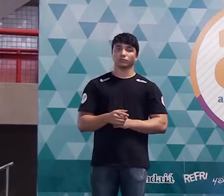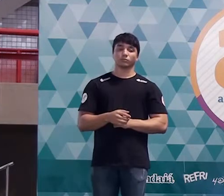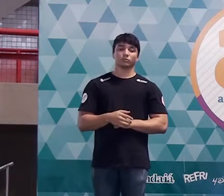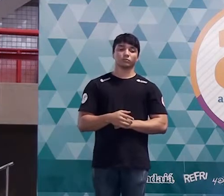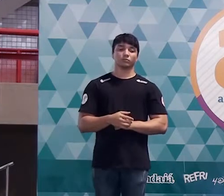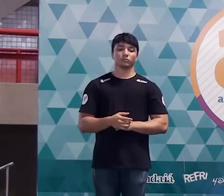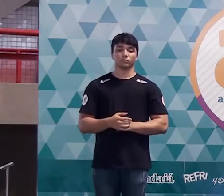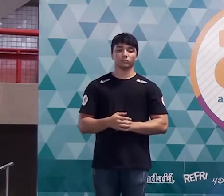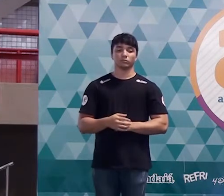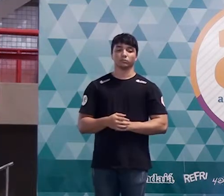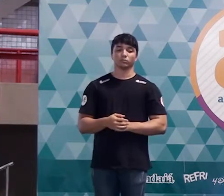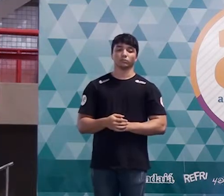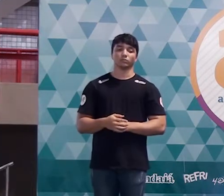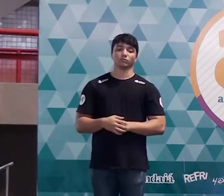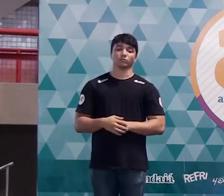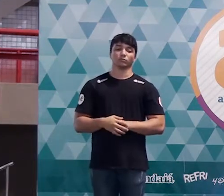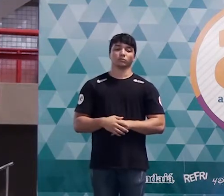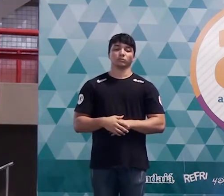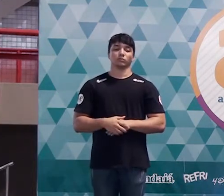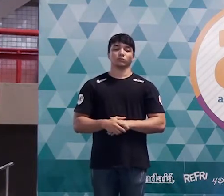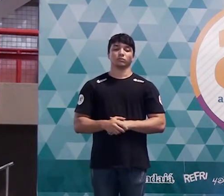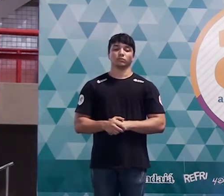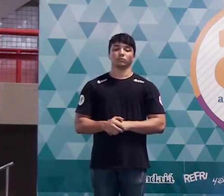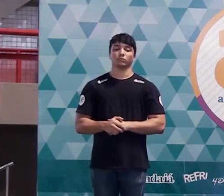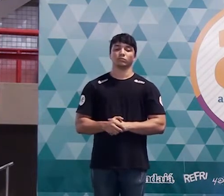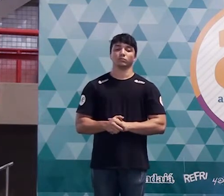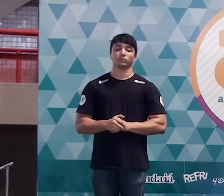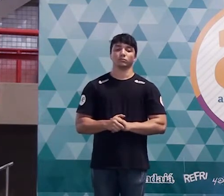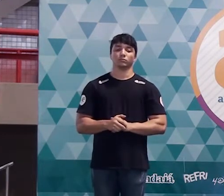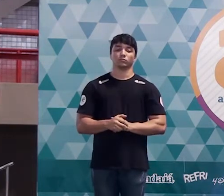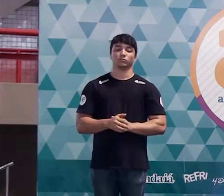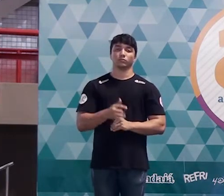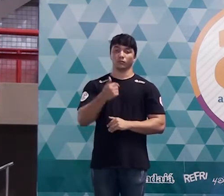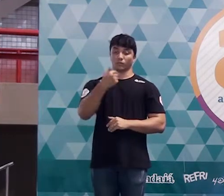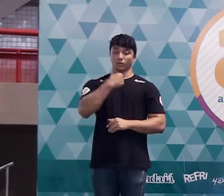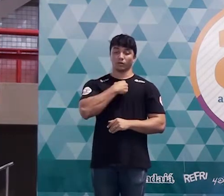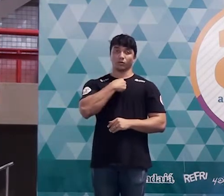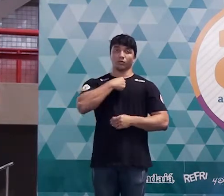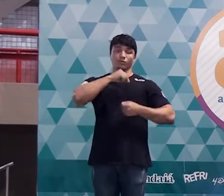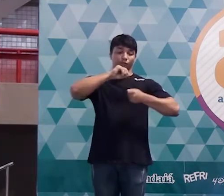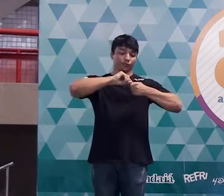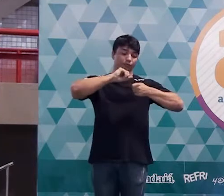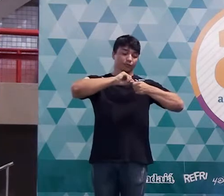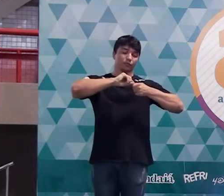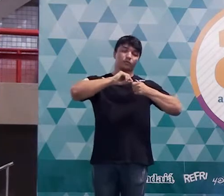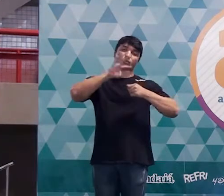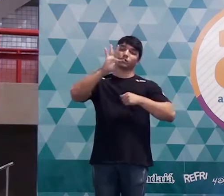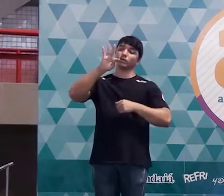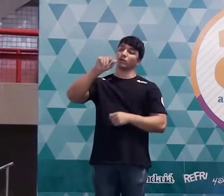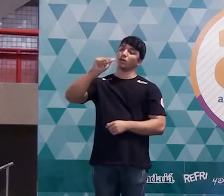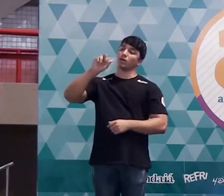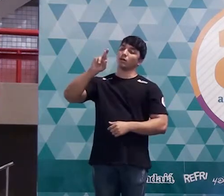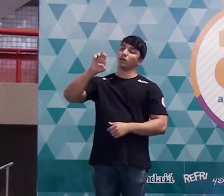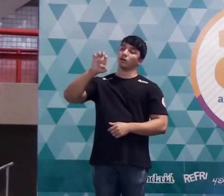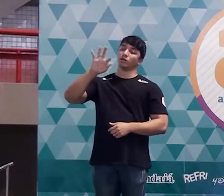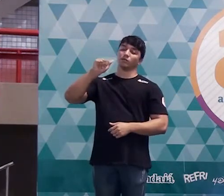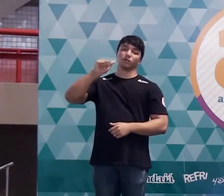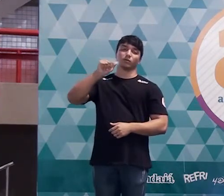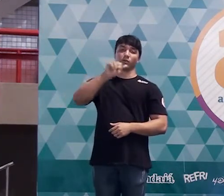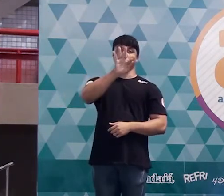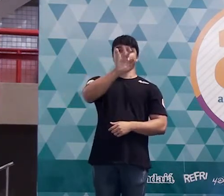como? Filos. Filos. Eu fiz a tarefa.